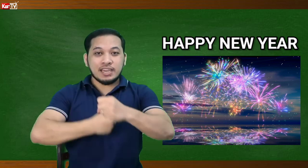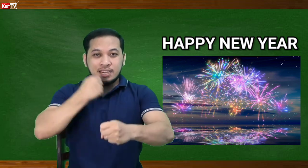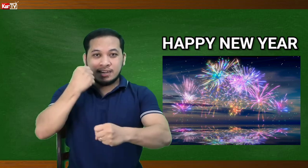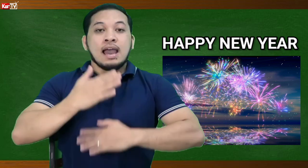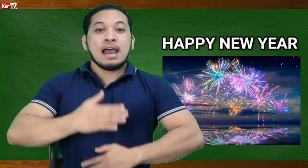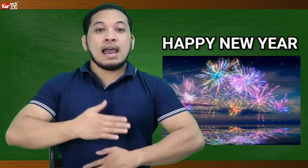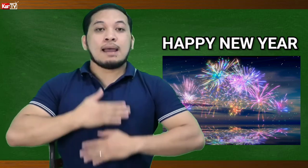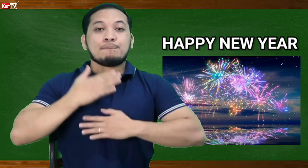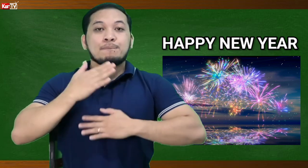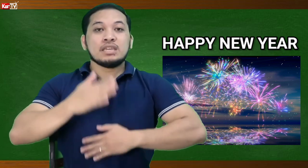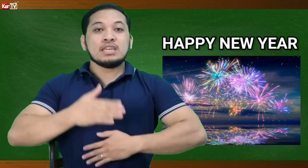Year.